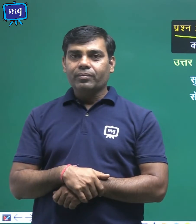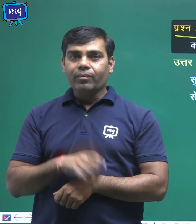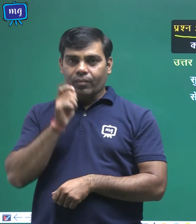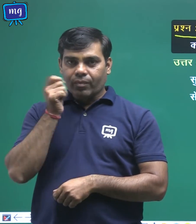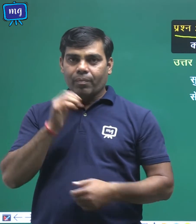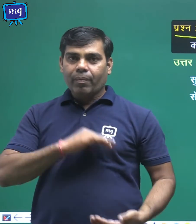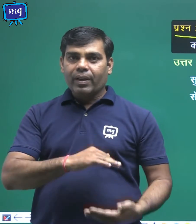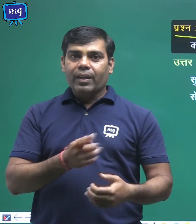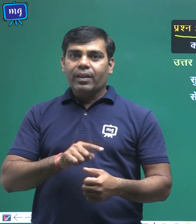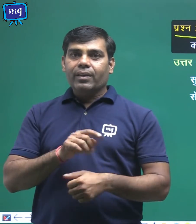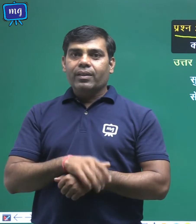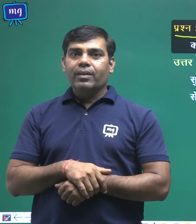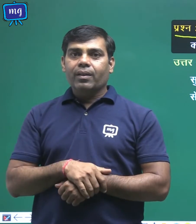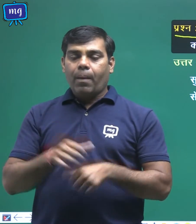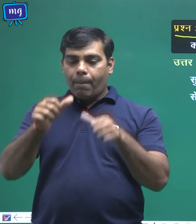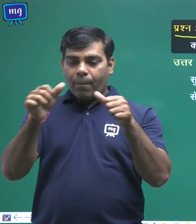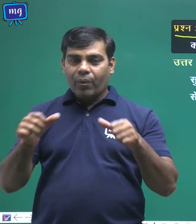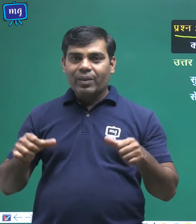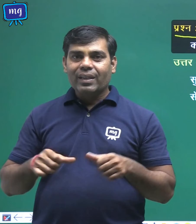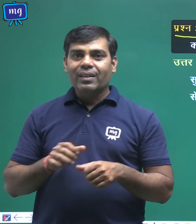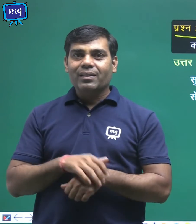बेटे की मूर्तियाँ